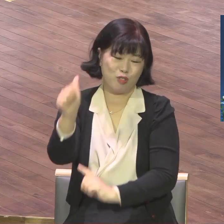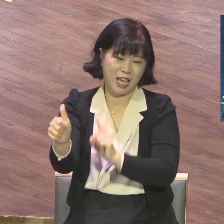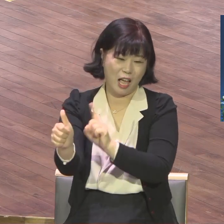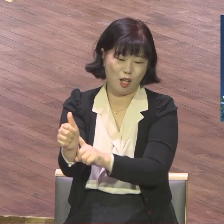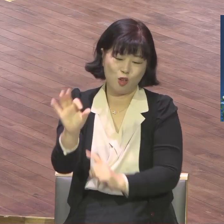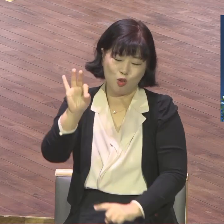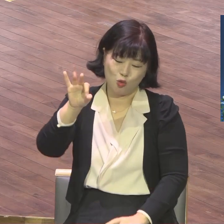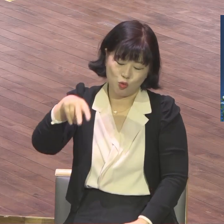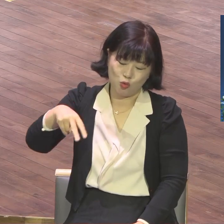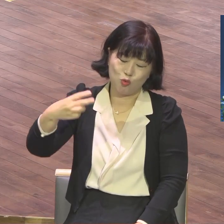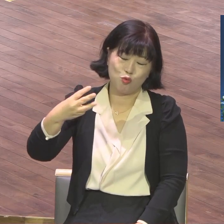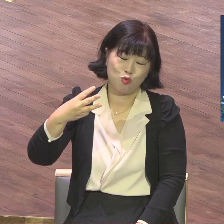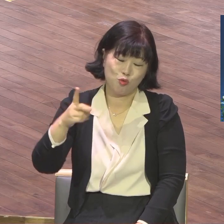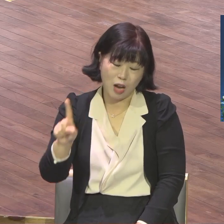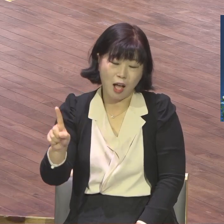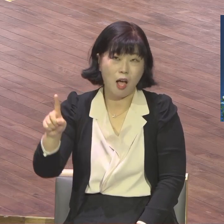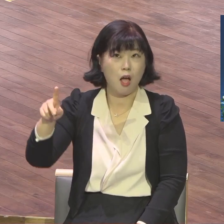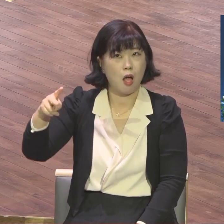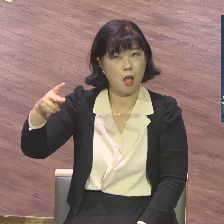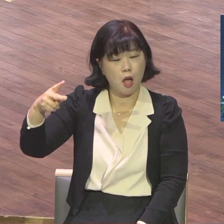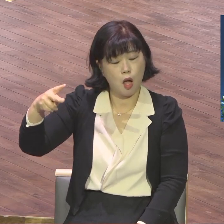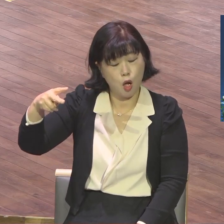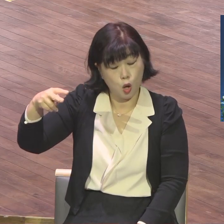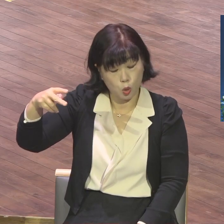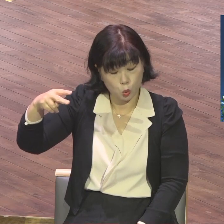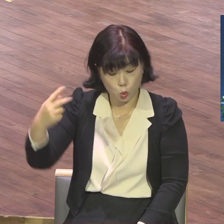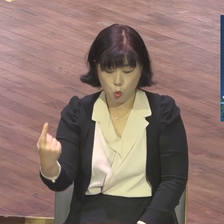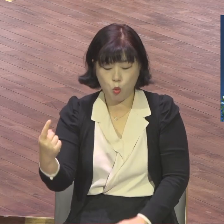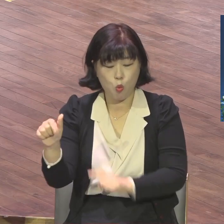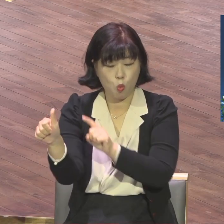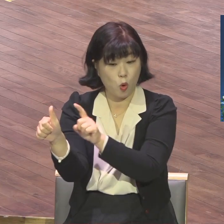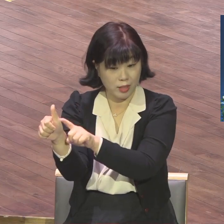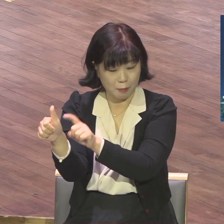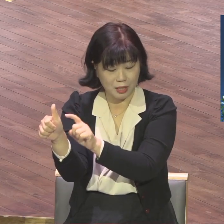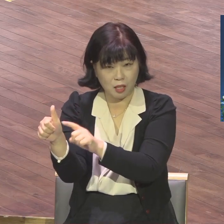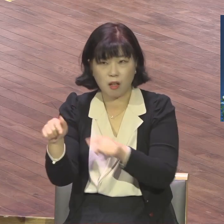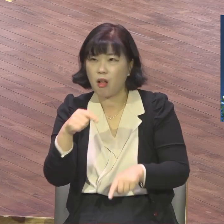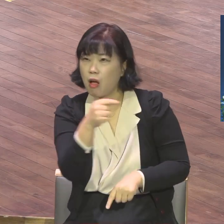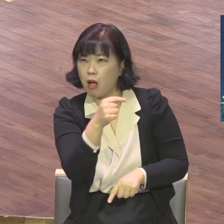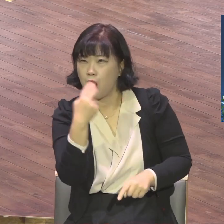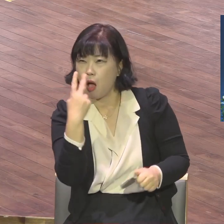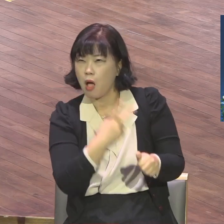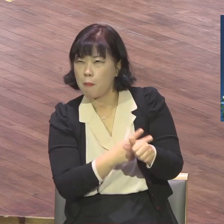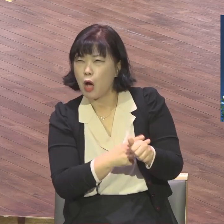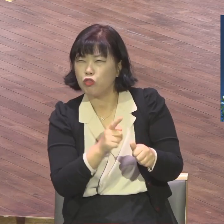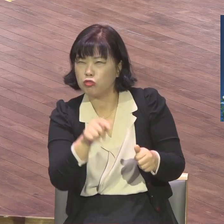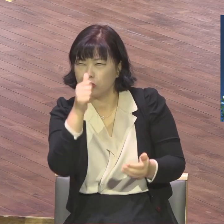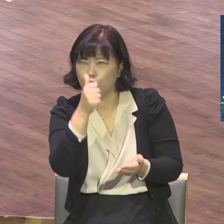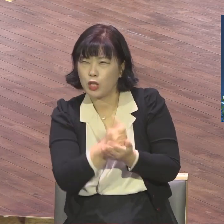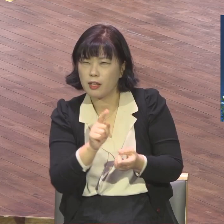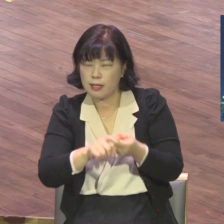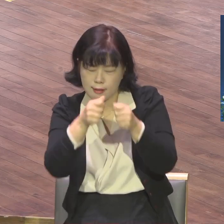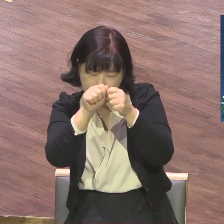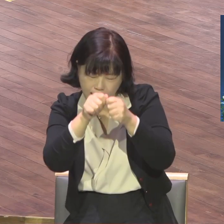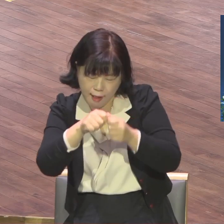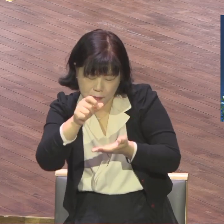복음 전파에 뭐 결국은 아주 중요한 전환점으로 만들어 주었다.